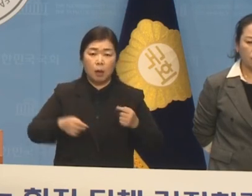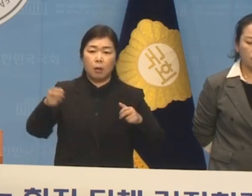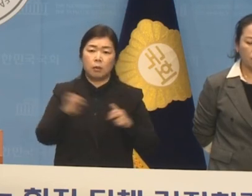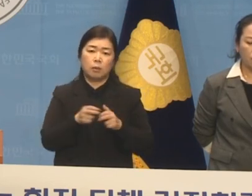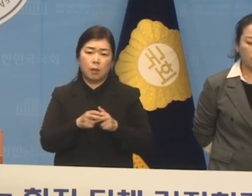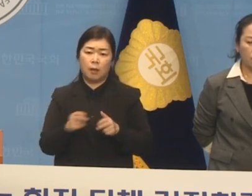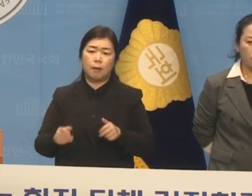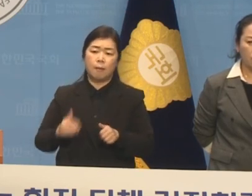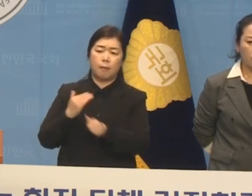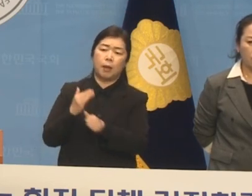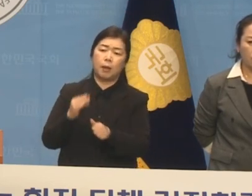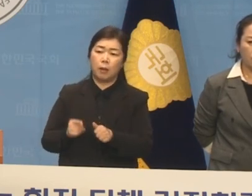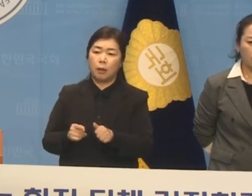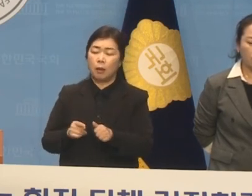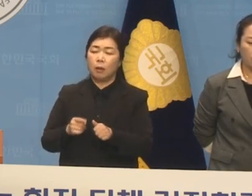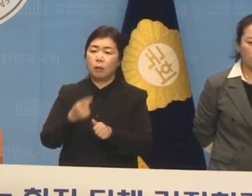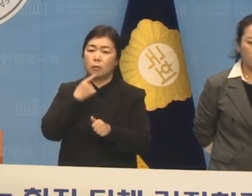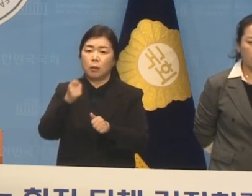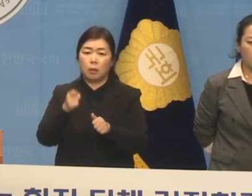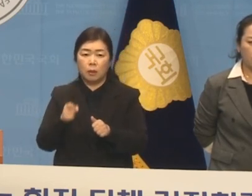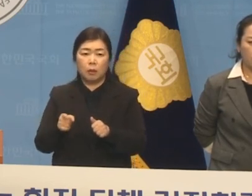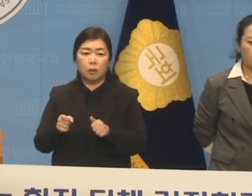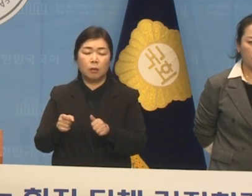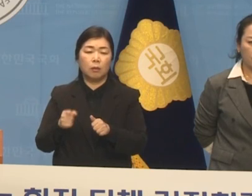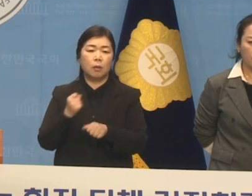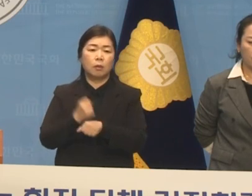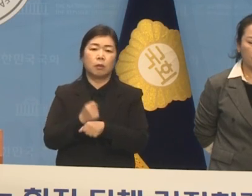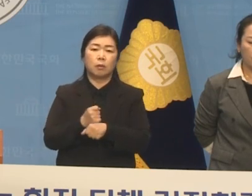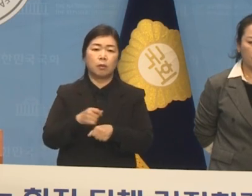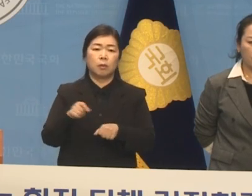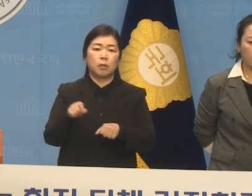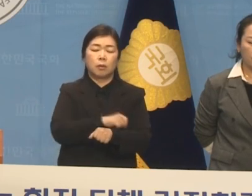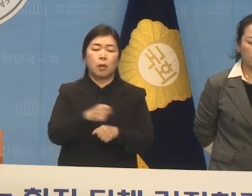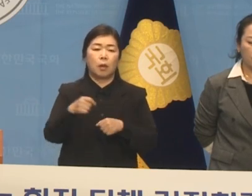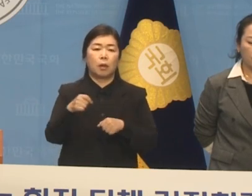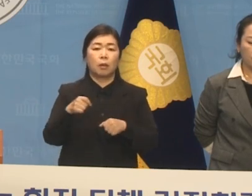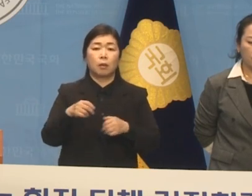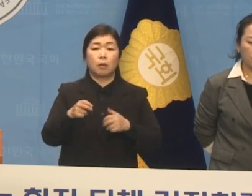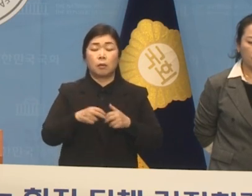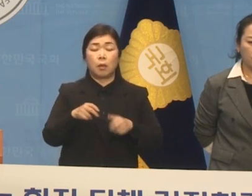달랜다는 명분으로 위원회 소지가 있는 의사특혜법인